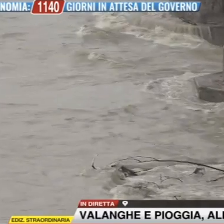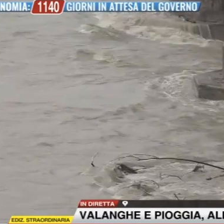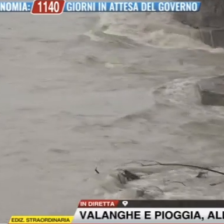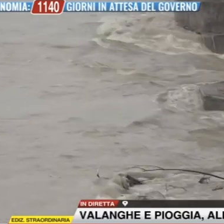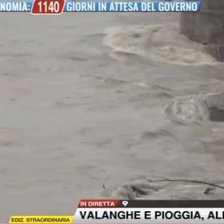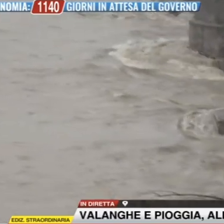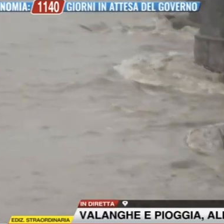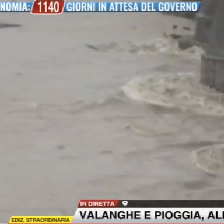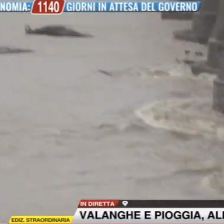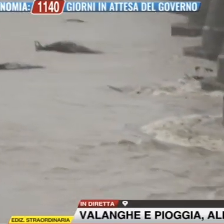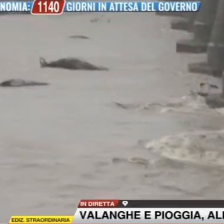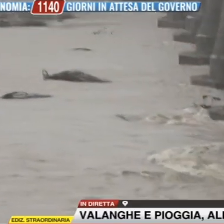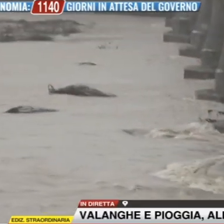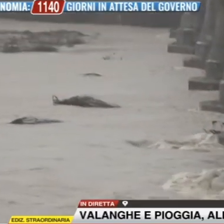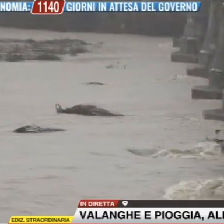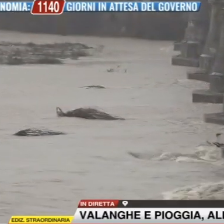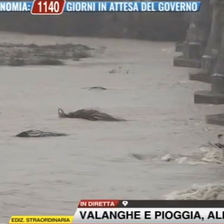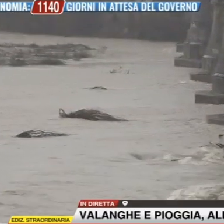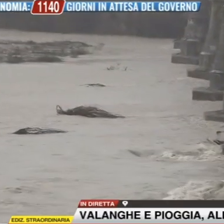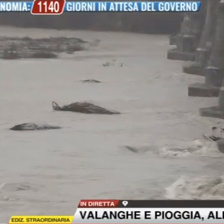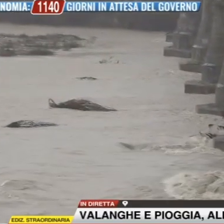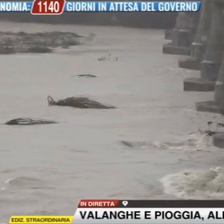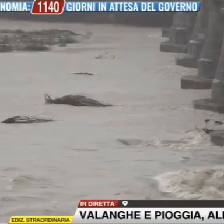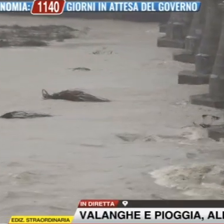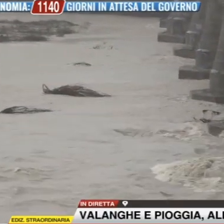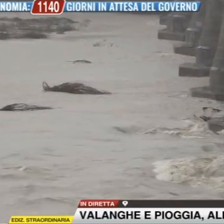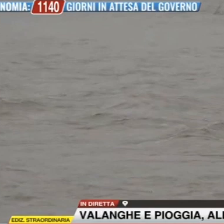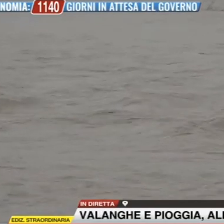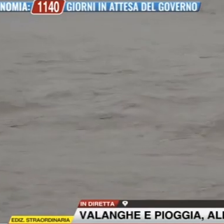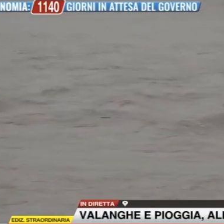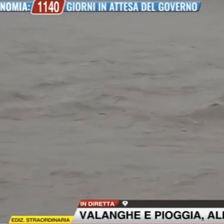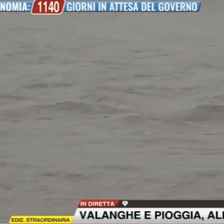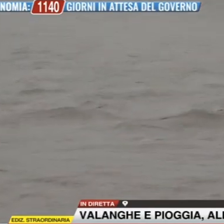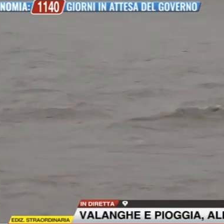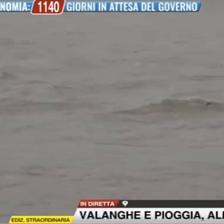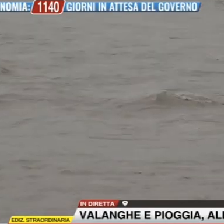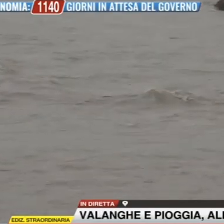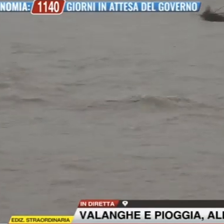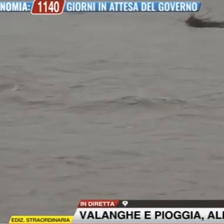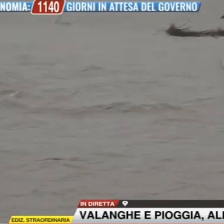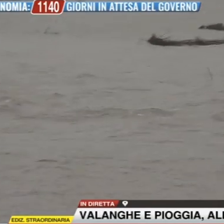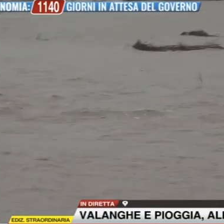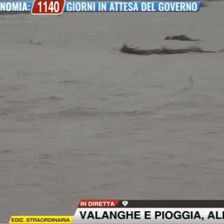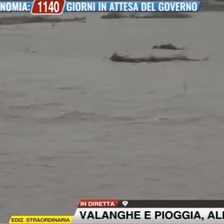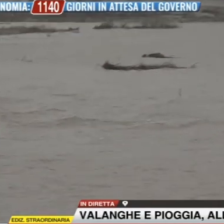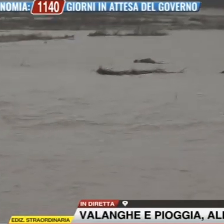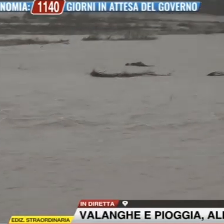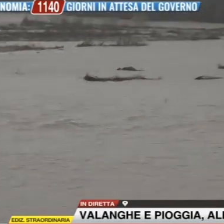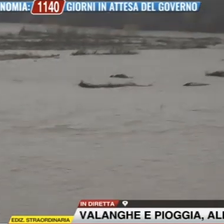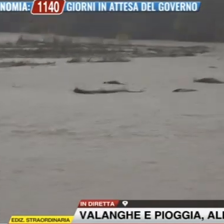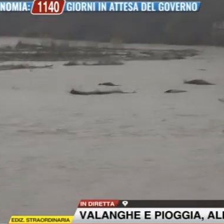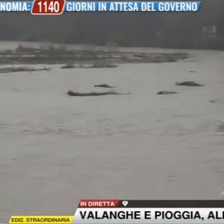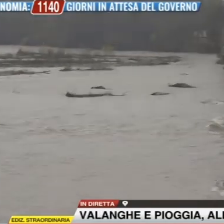si svilupperà nelle prossime ore e purtroppo è proiettata a lungo tutta la giornata di oggi e anche fino